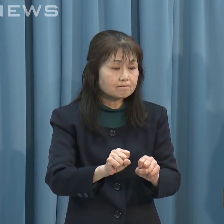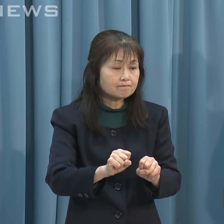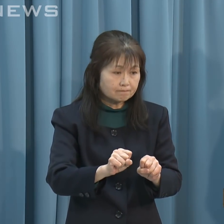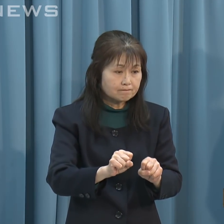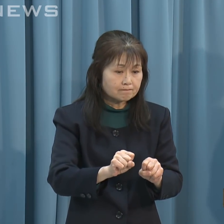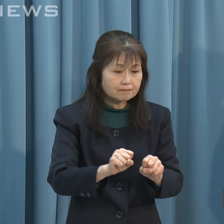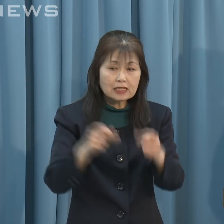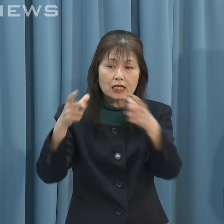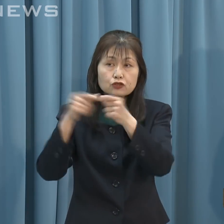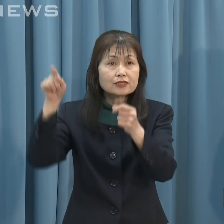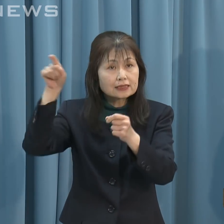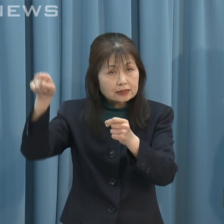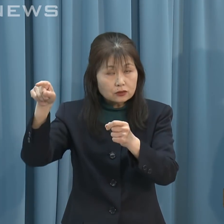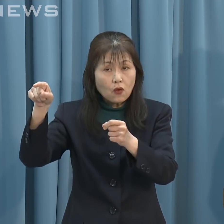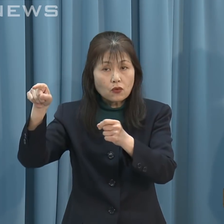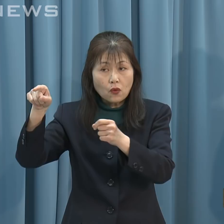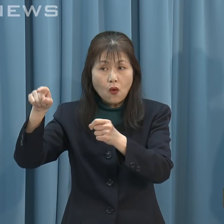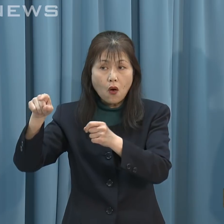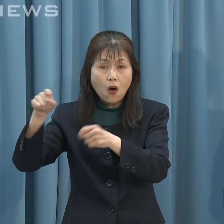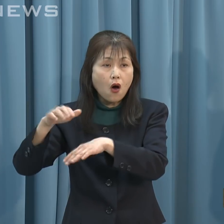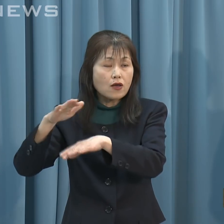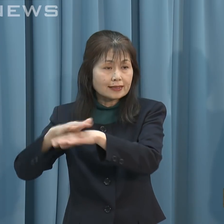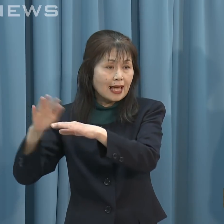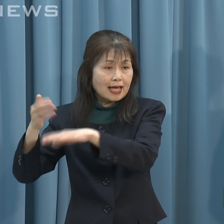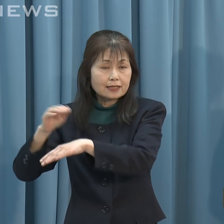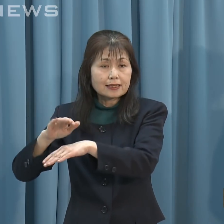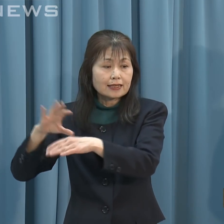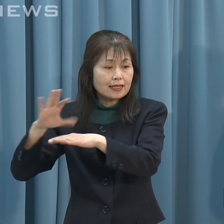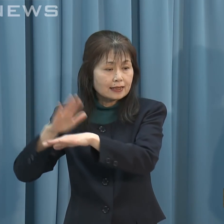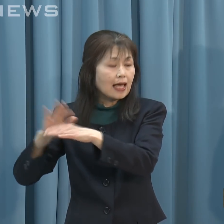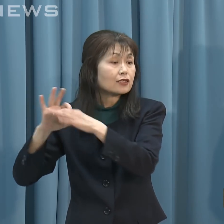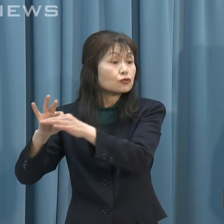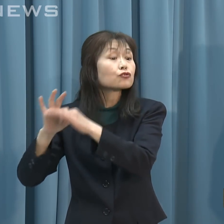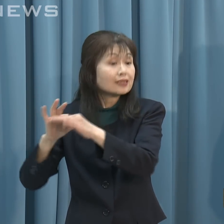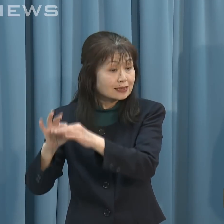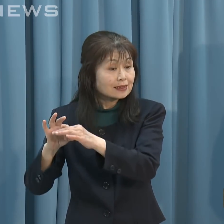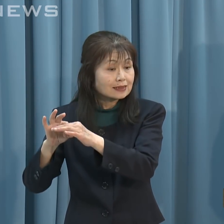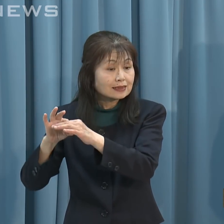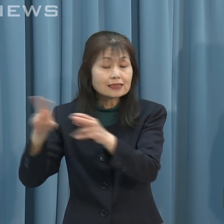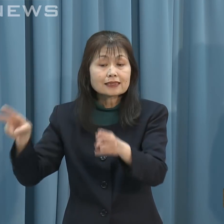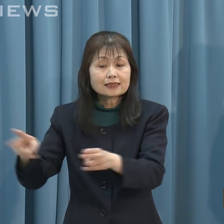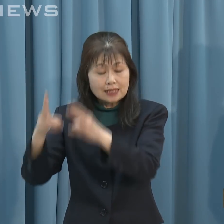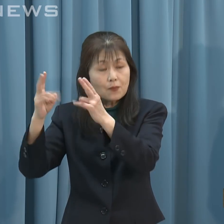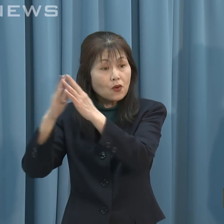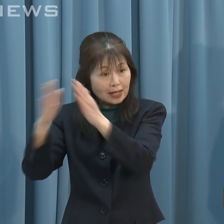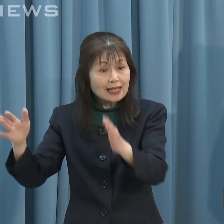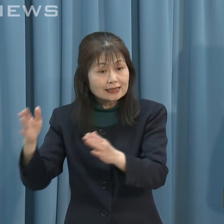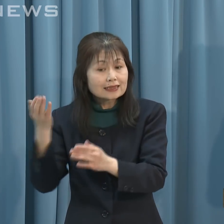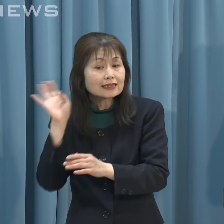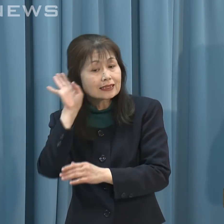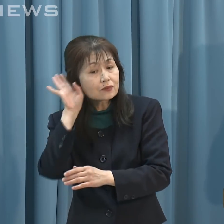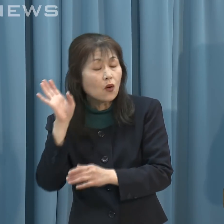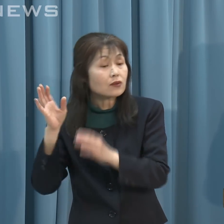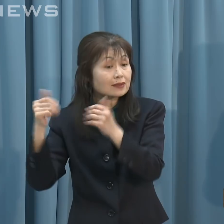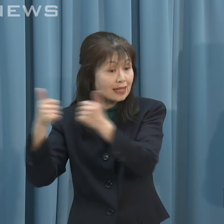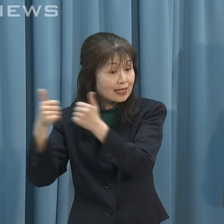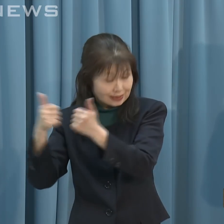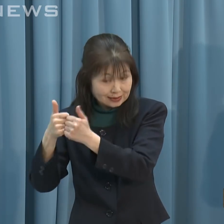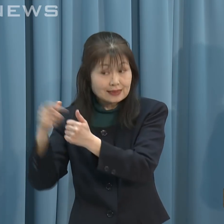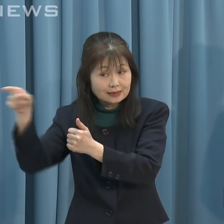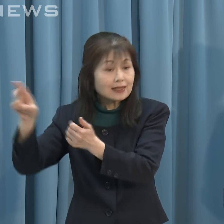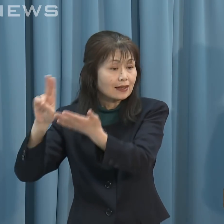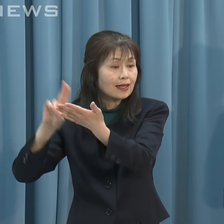国の方の手続き手順がありますね、専門家の会議、諮問会議をやって、それから決定をして